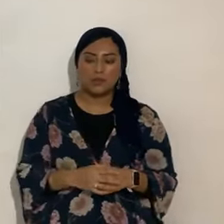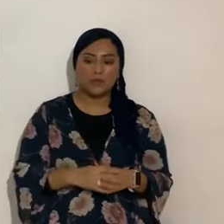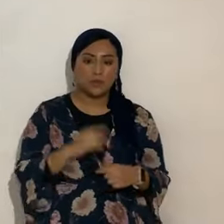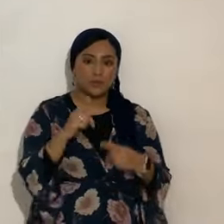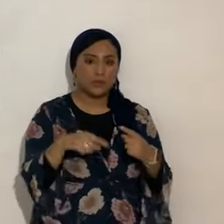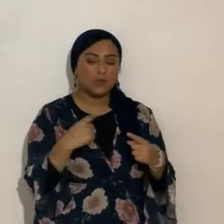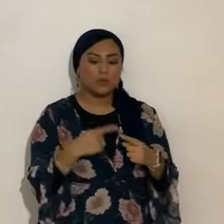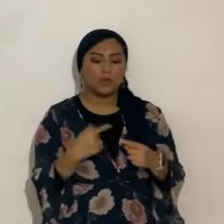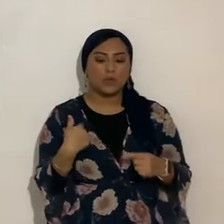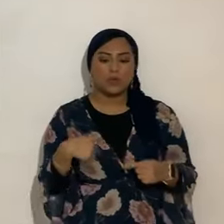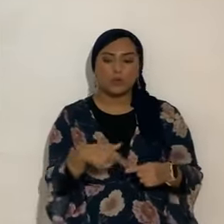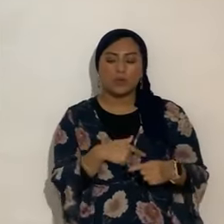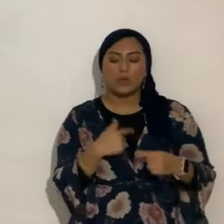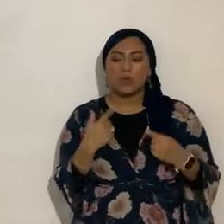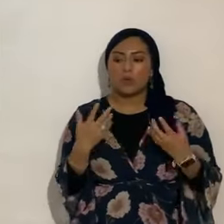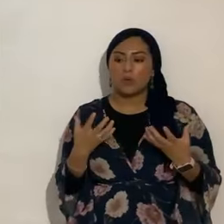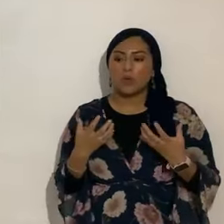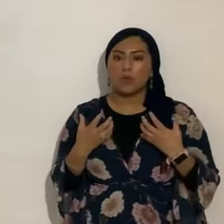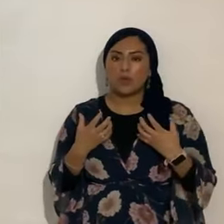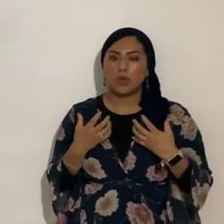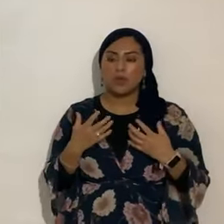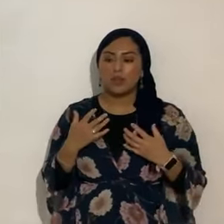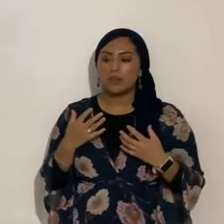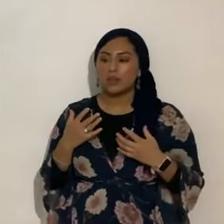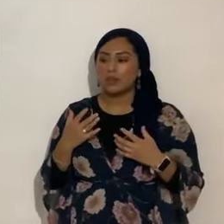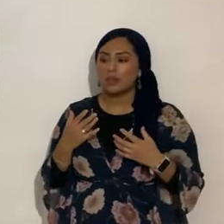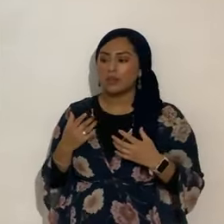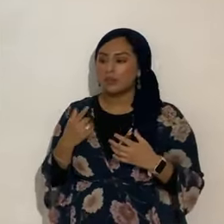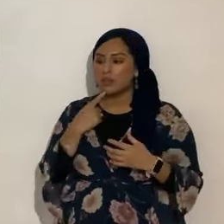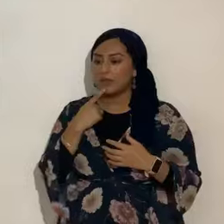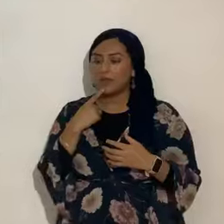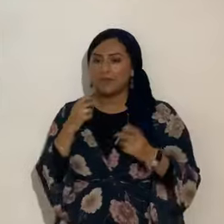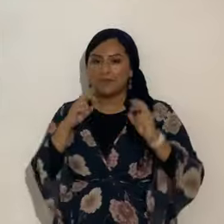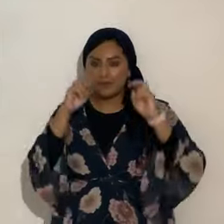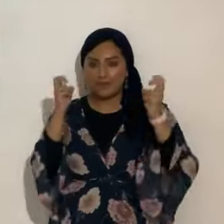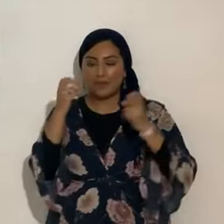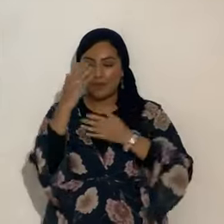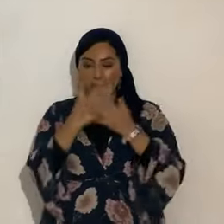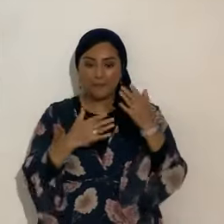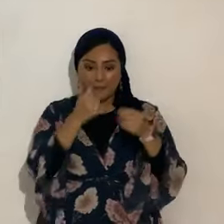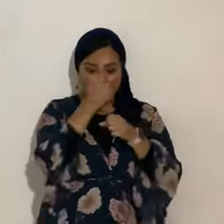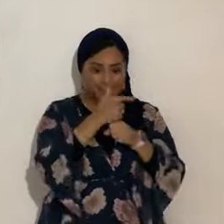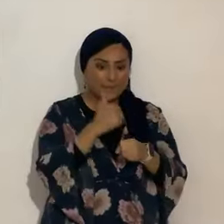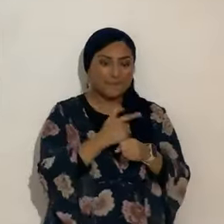Cuando queremos traducir, o cuando estamos haciendo un tema, hay hermanos que